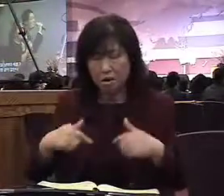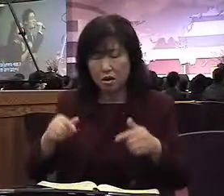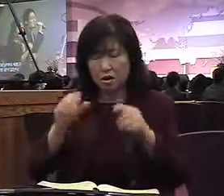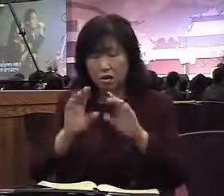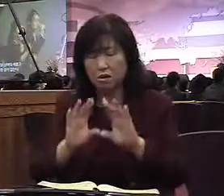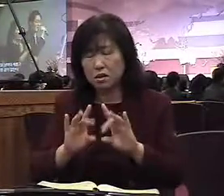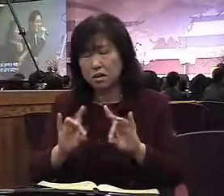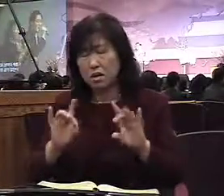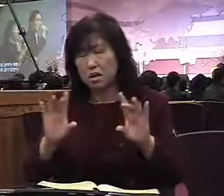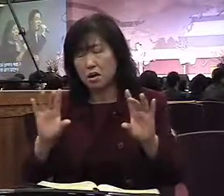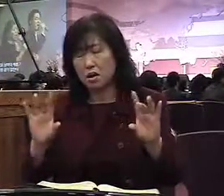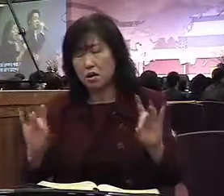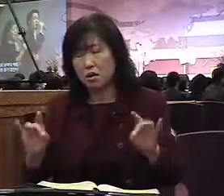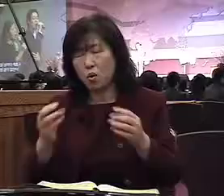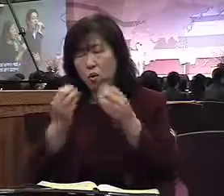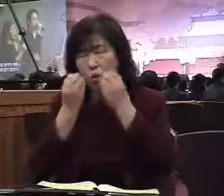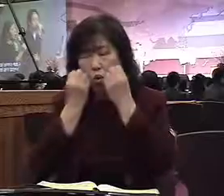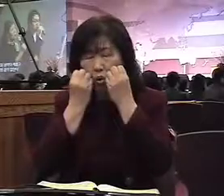날마다